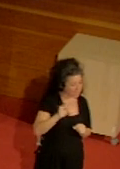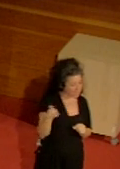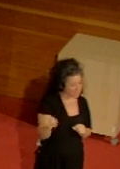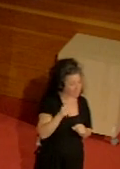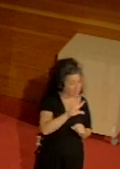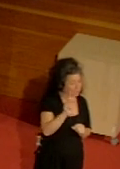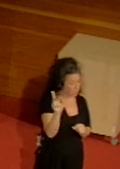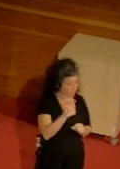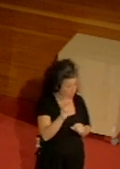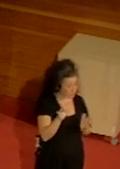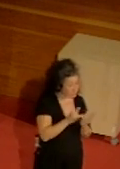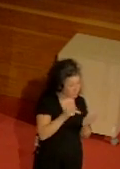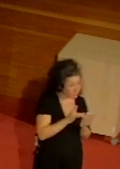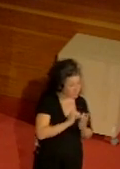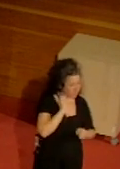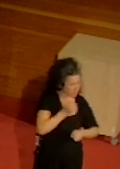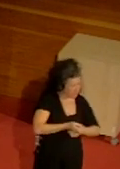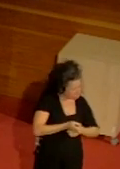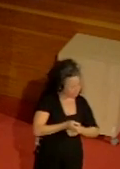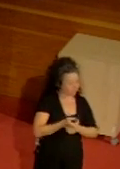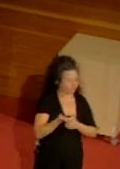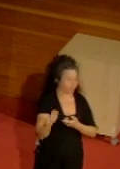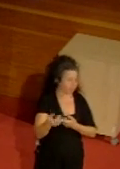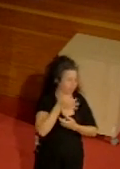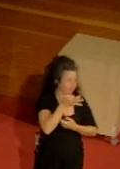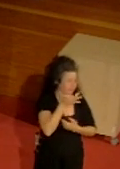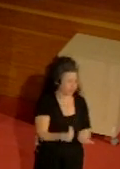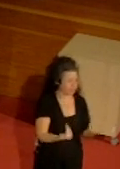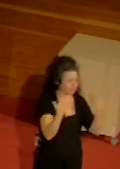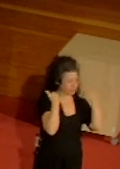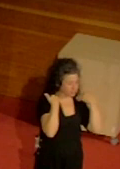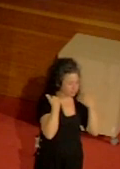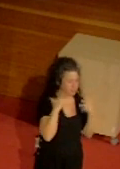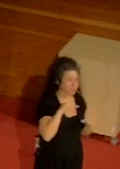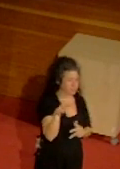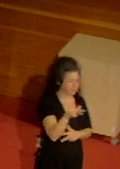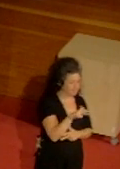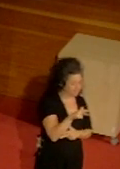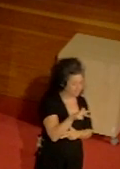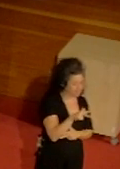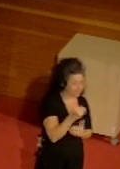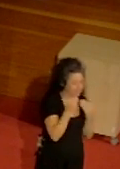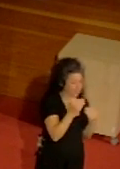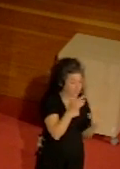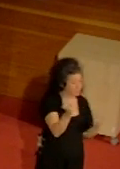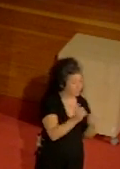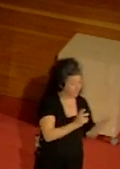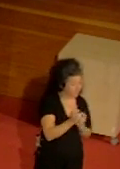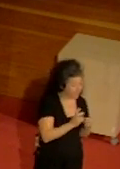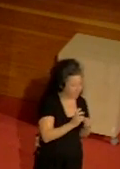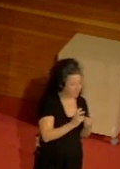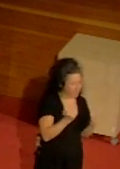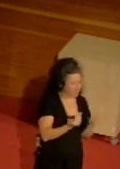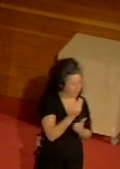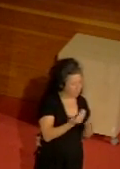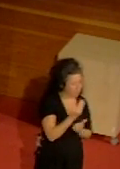zuzendariarekin. Bueno, buenas tardes y gracias por vuestra presencia en el marco del programa municipal Periodismo a pie de calle,